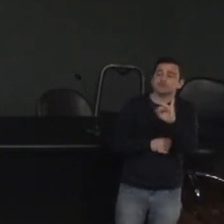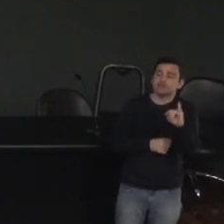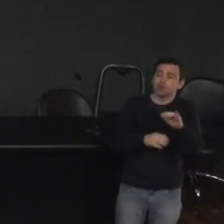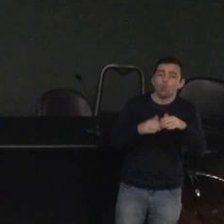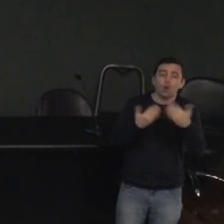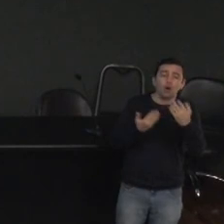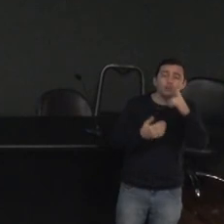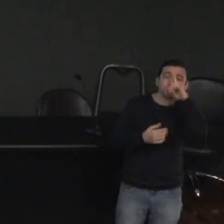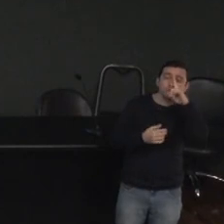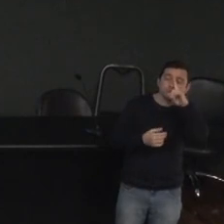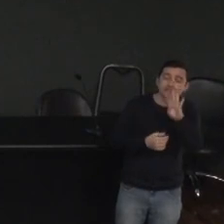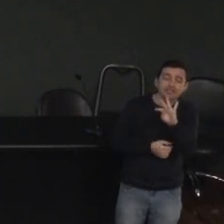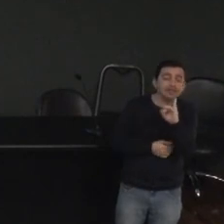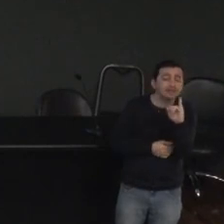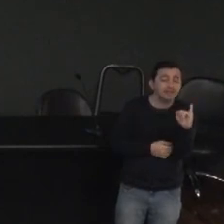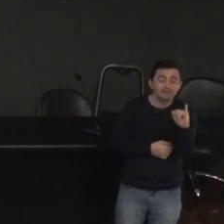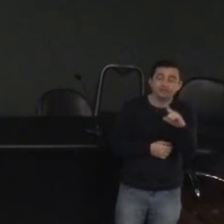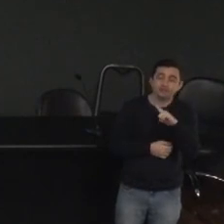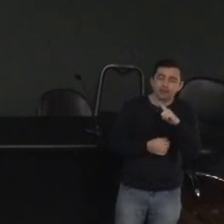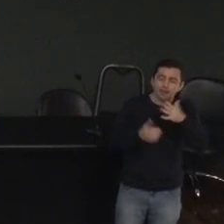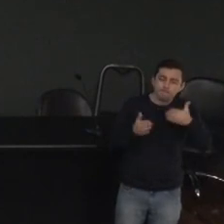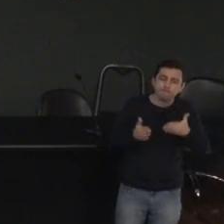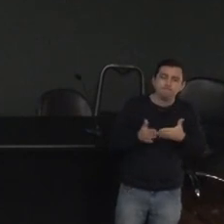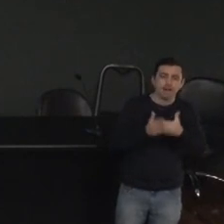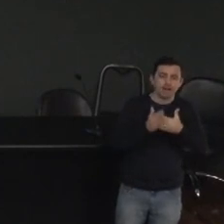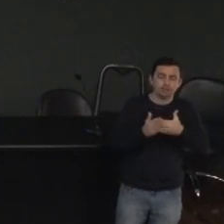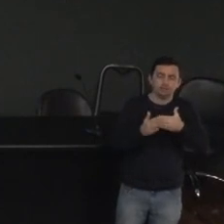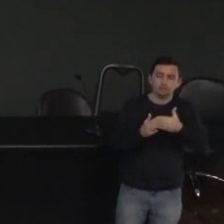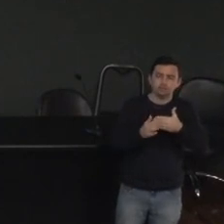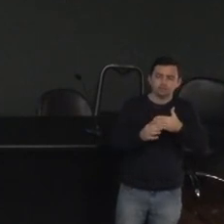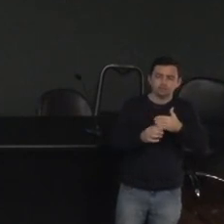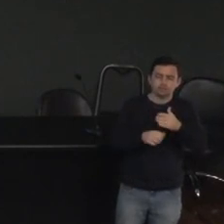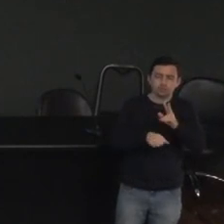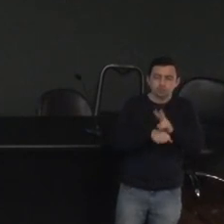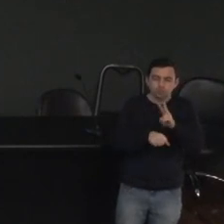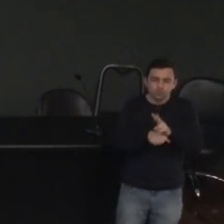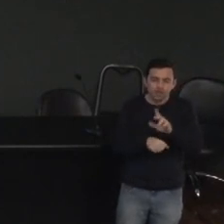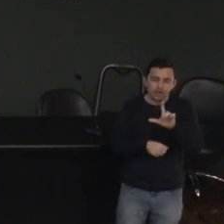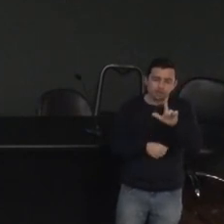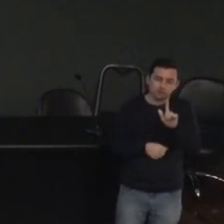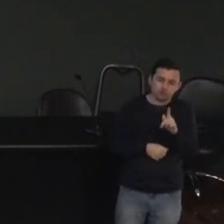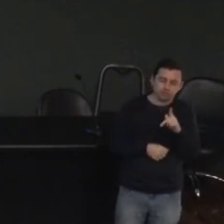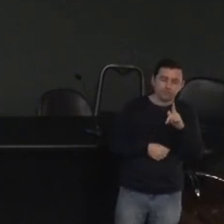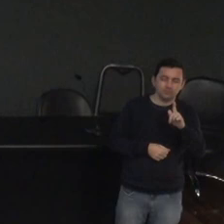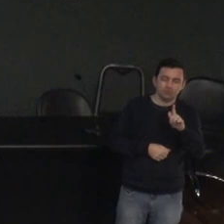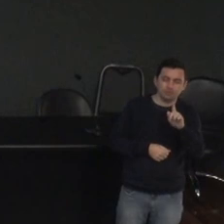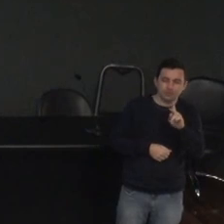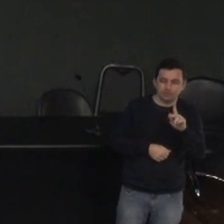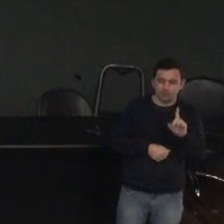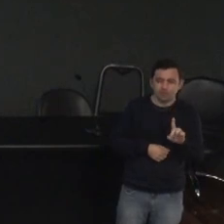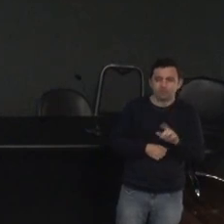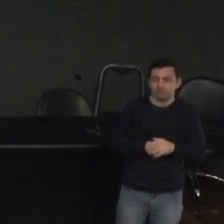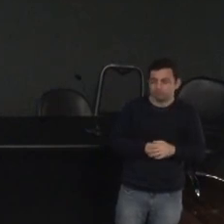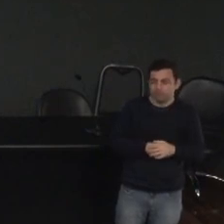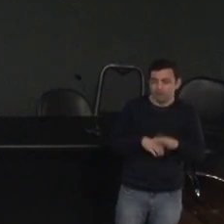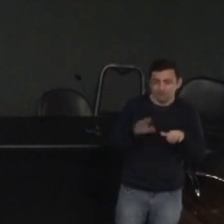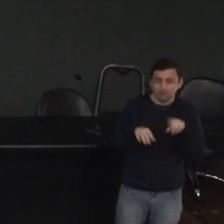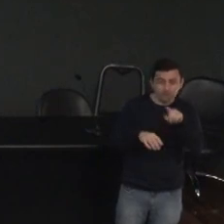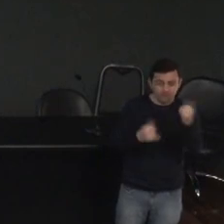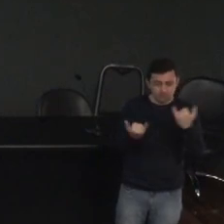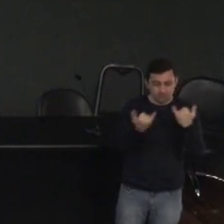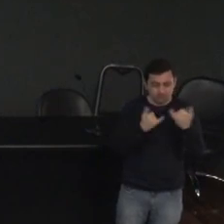de risco tecnologia de informação que impactam no processo de proteção de dados talvez vocês me dêem aqui cinco seis